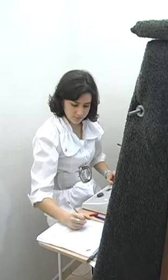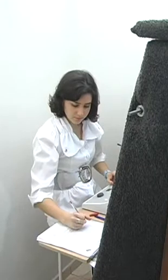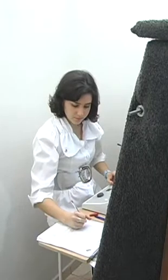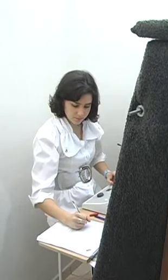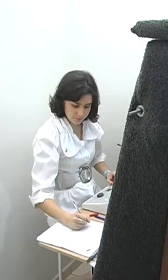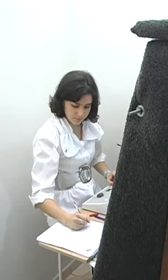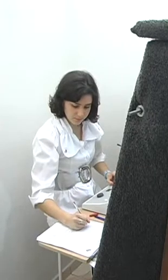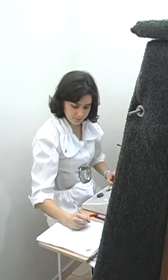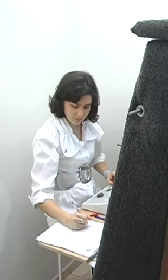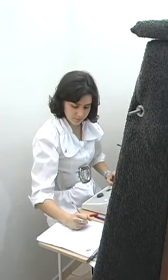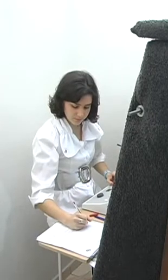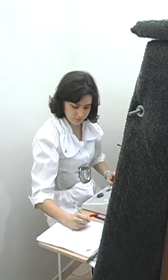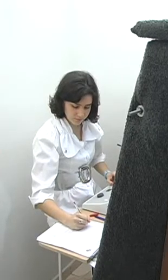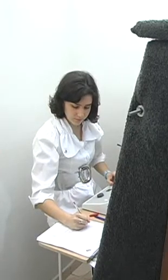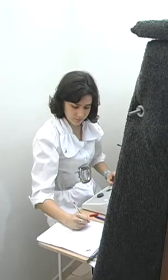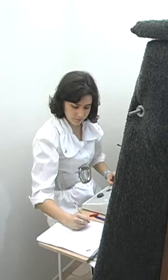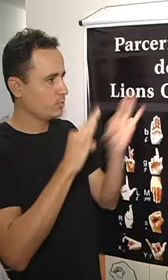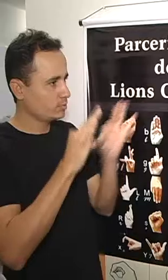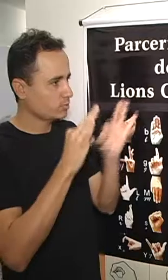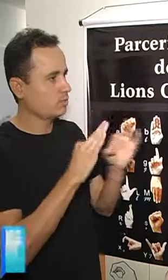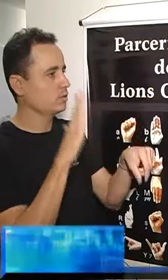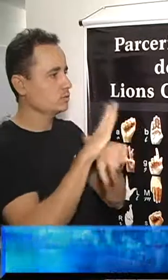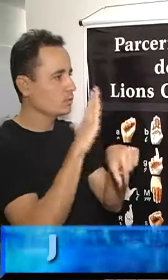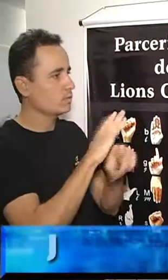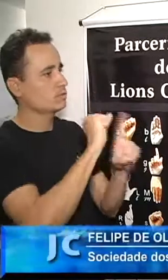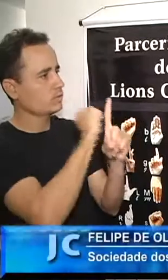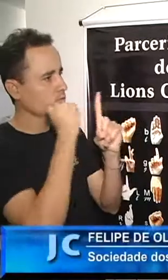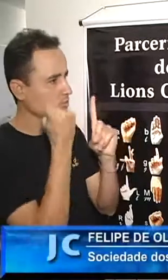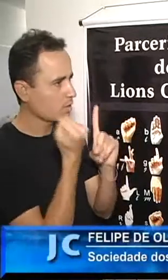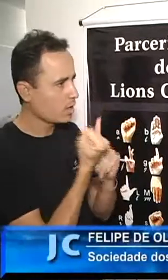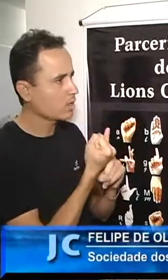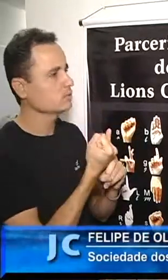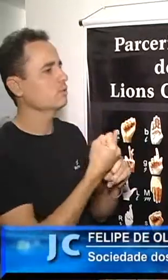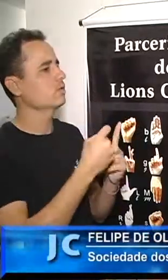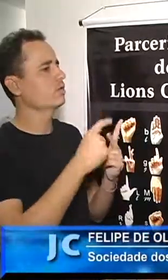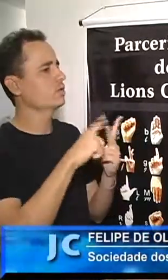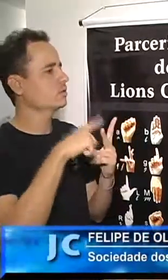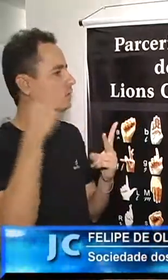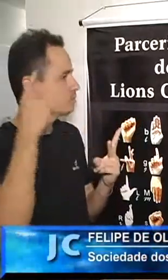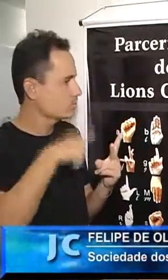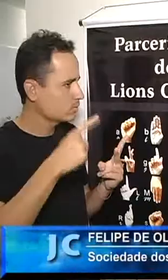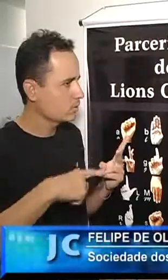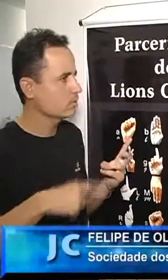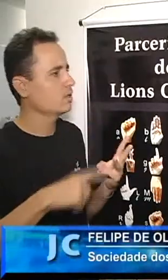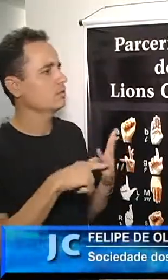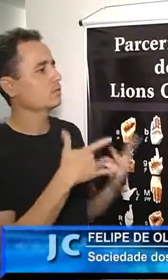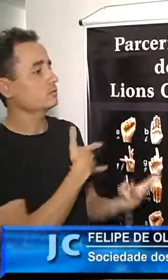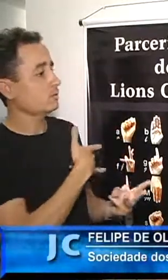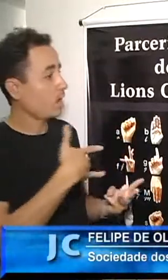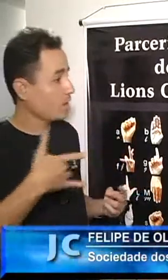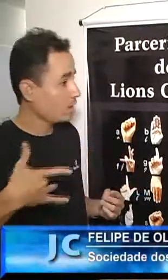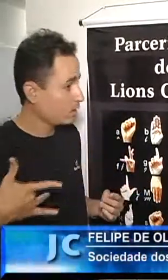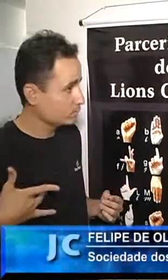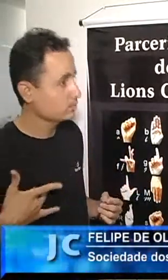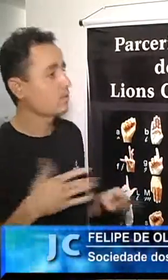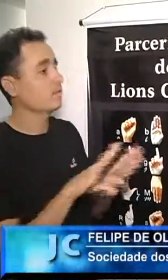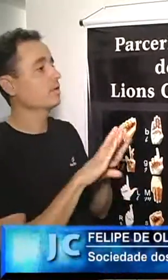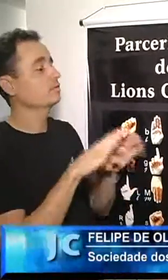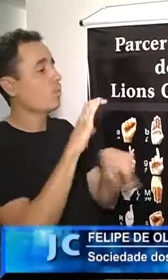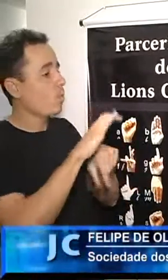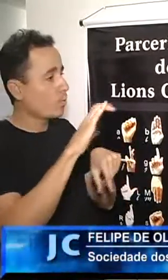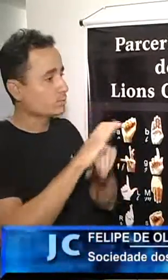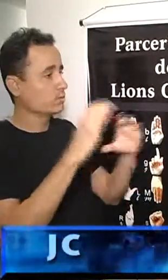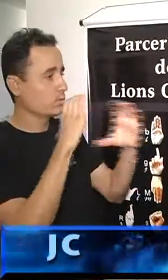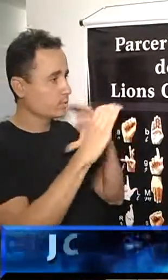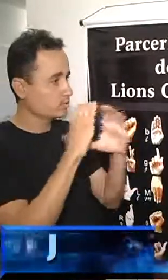e oferecem várias orientações. A Sociedade dos Surdos, ela ajuda na área social, ela ajuda o pessoal na audiometria,